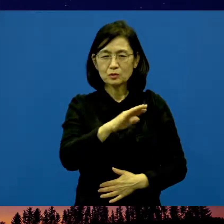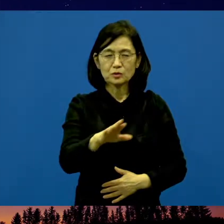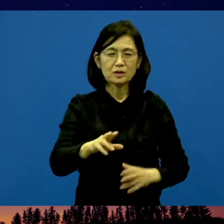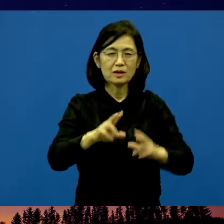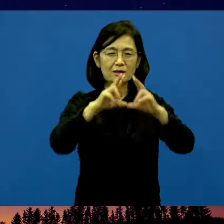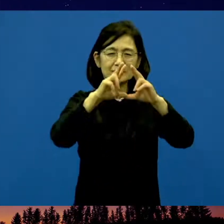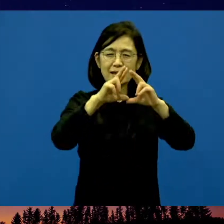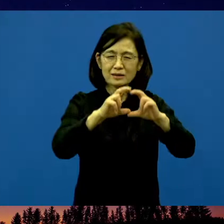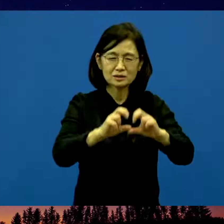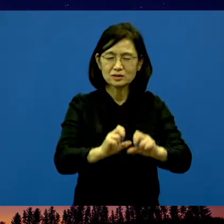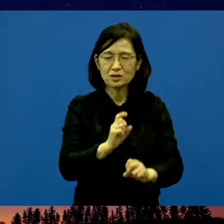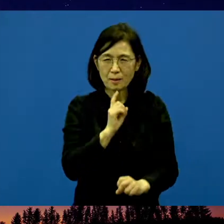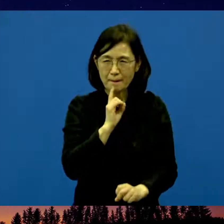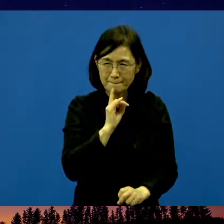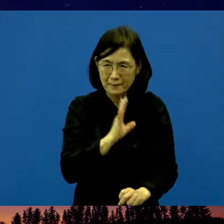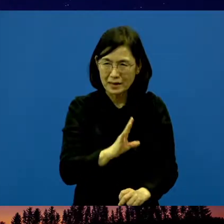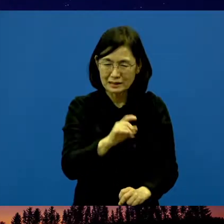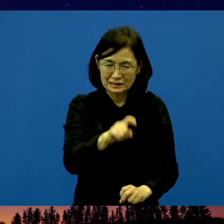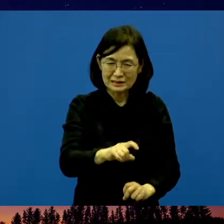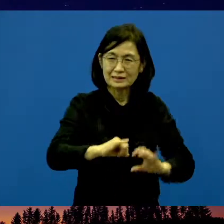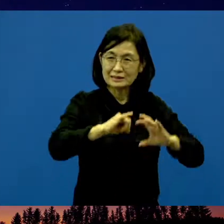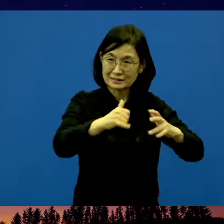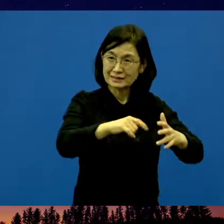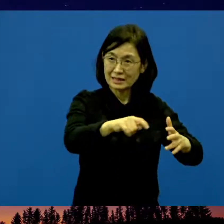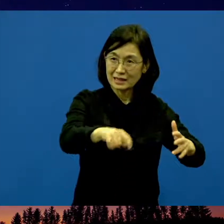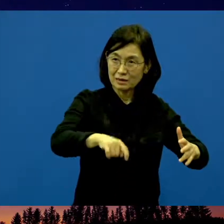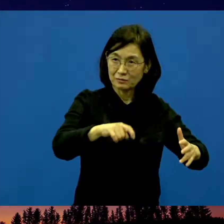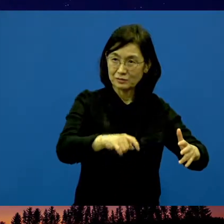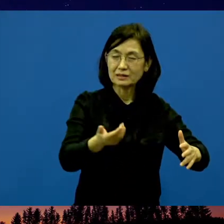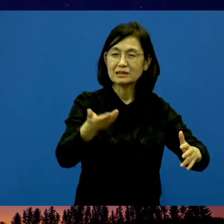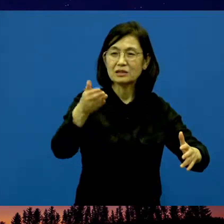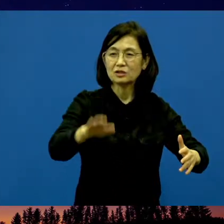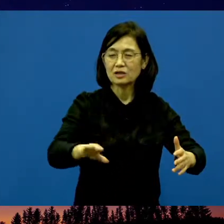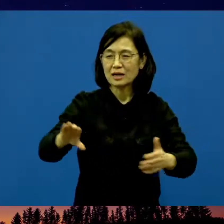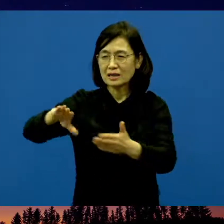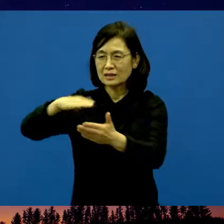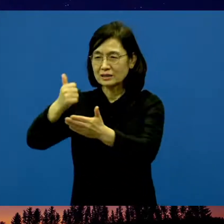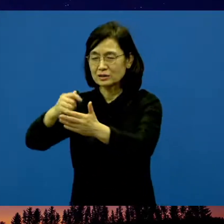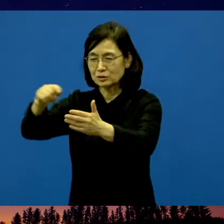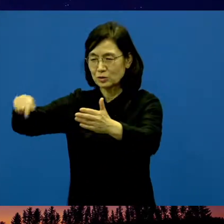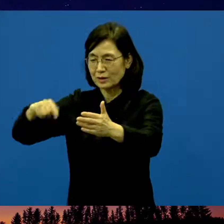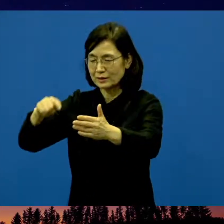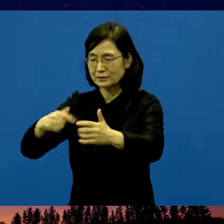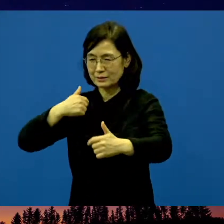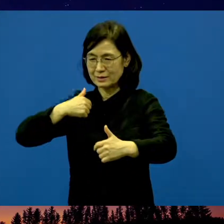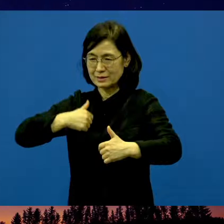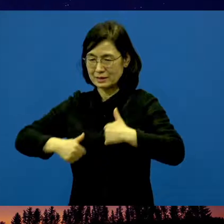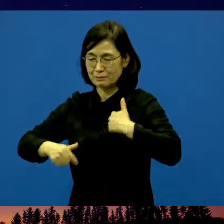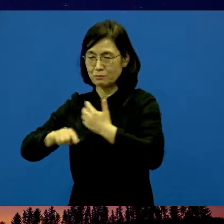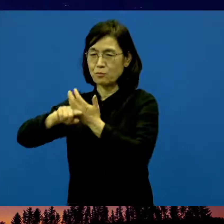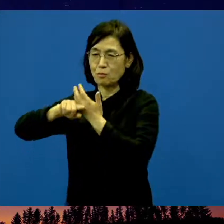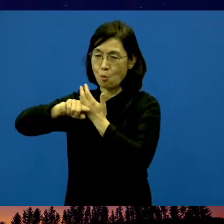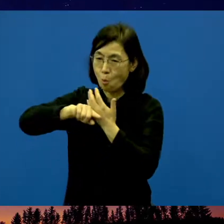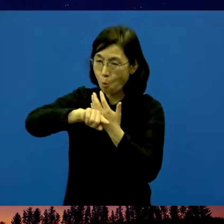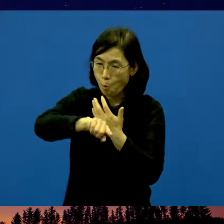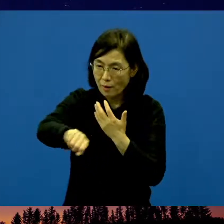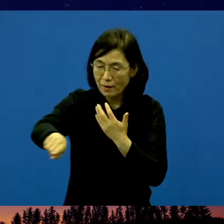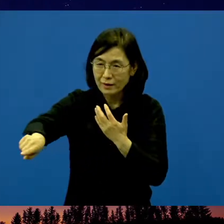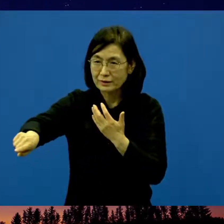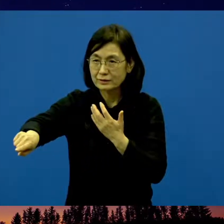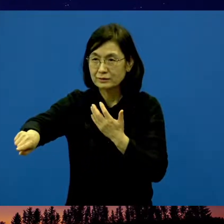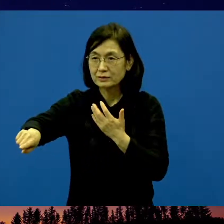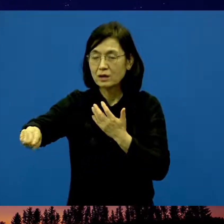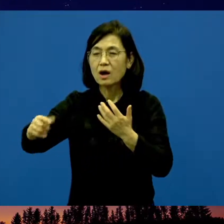것밖에 없어요. 오늘 우리가 그리스도 안에서 누리는 기쁨 외에는 우리가 얻을 수 있는 것이 이